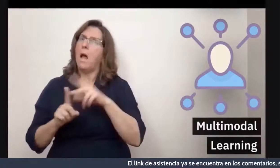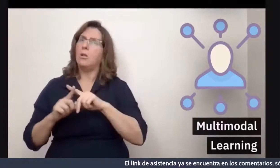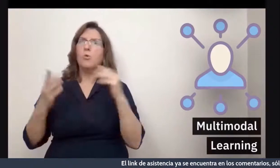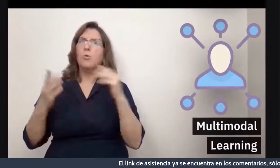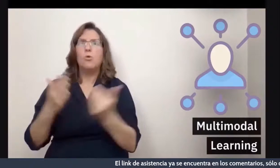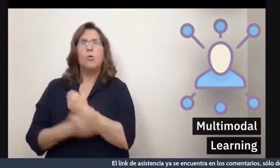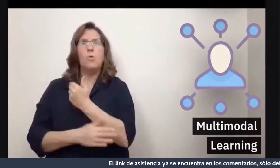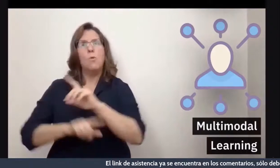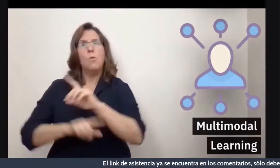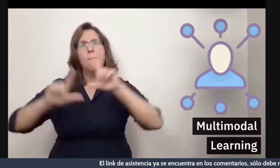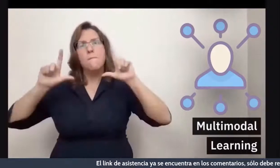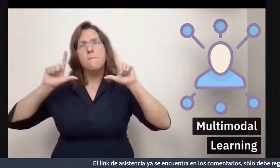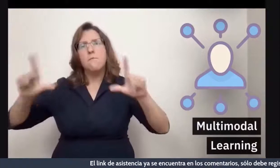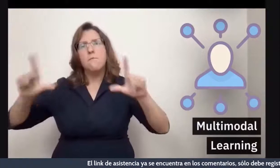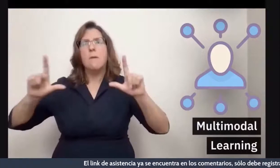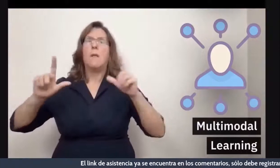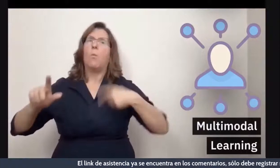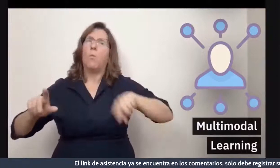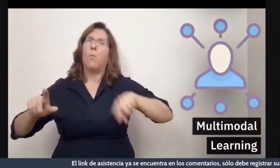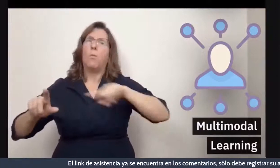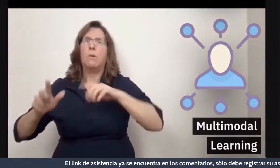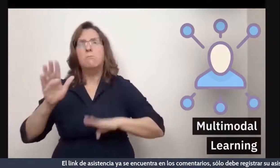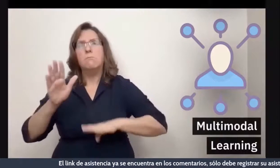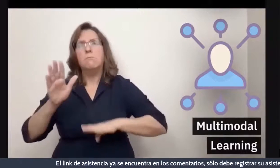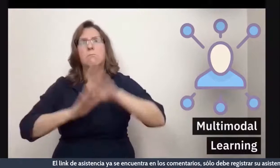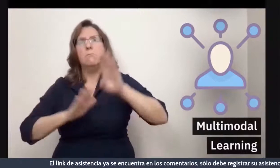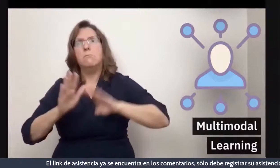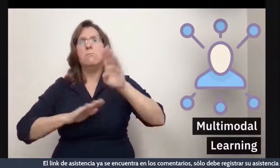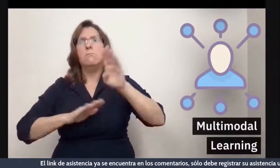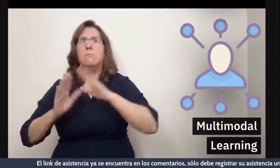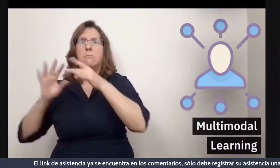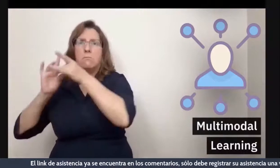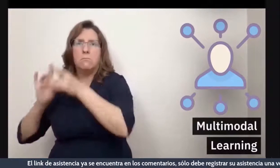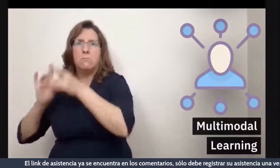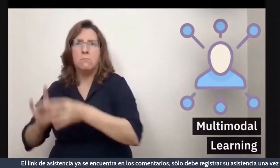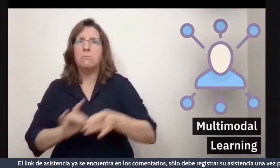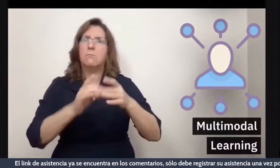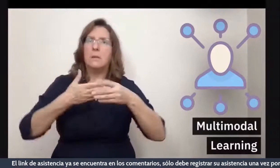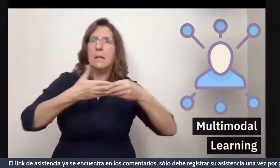con respecto a los nuevos marcos de trabajo que se están creando.